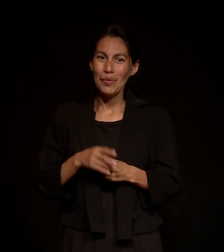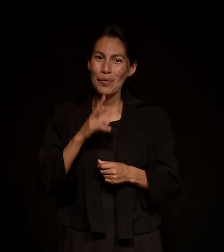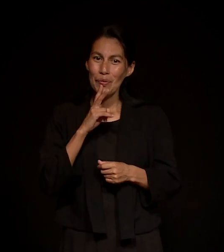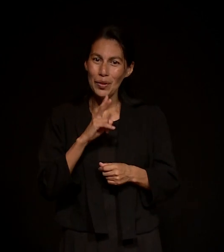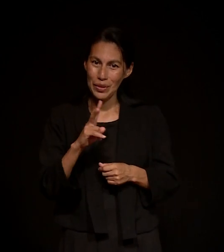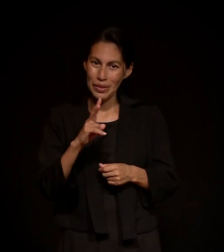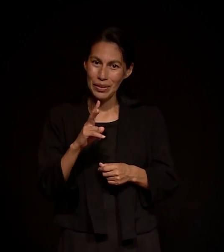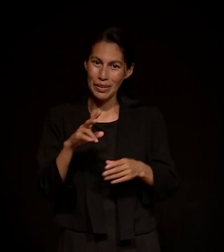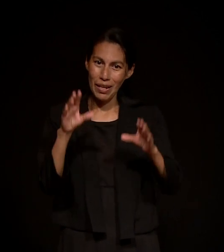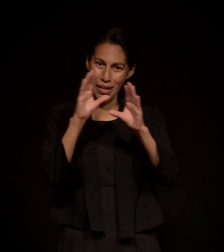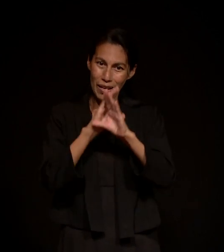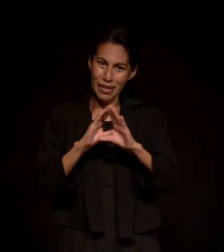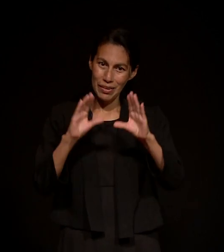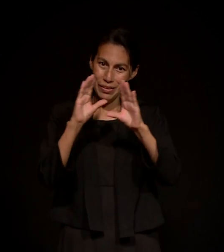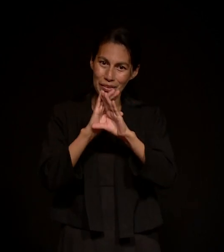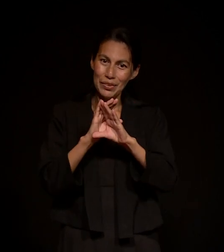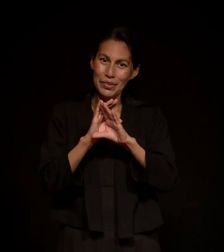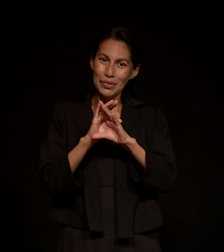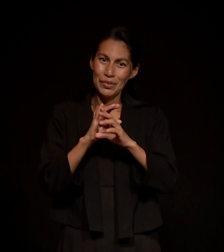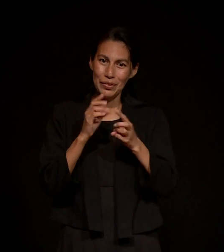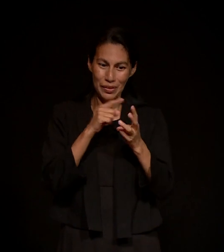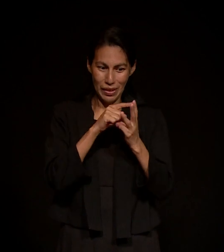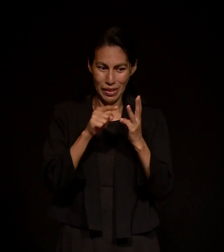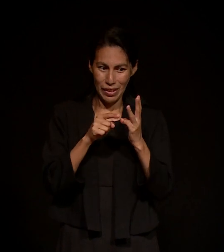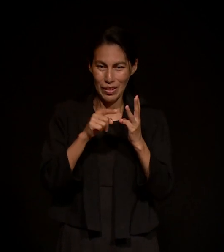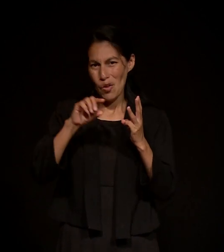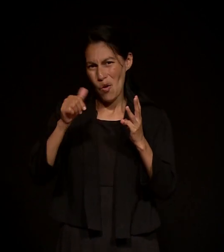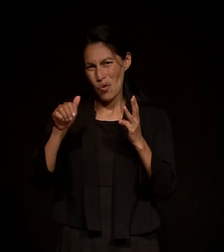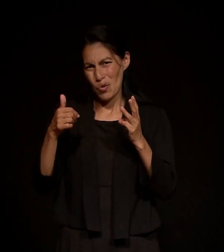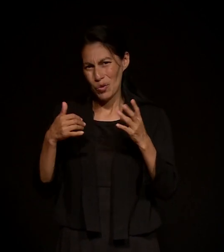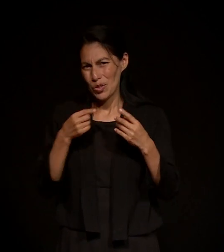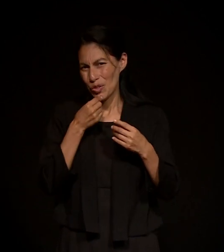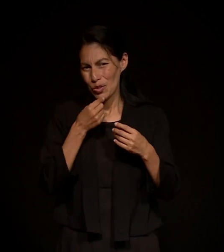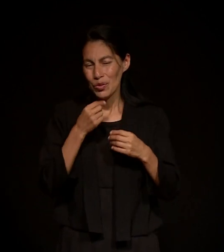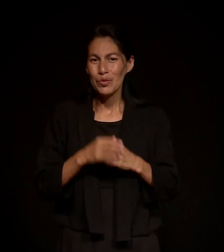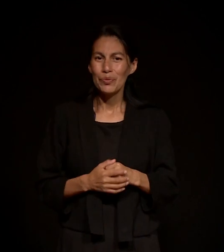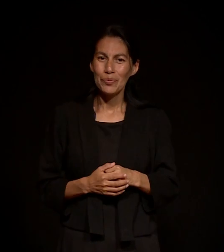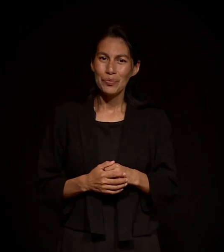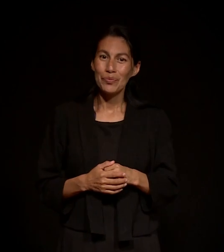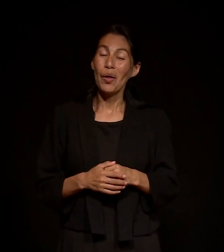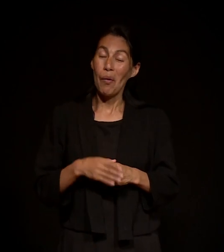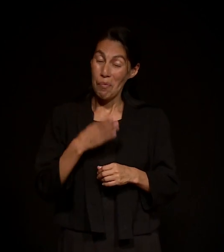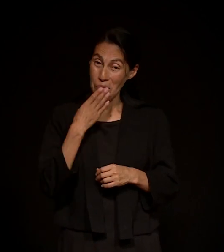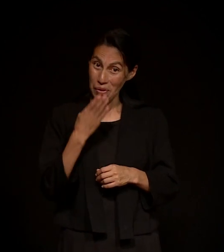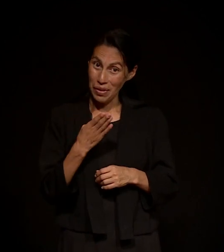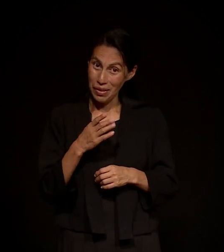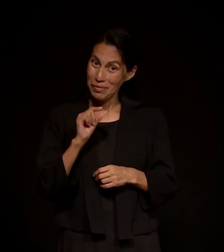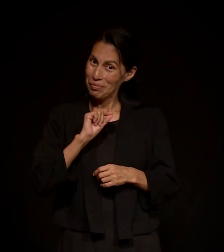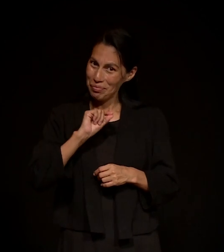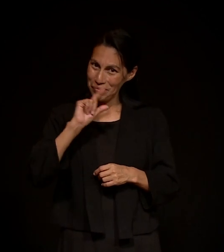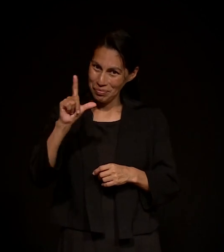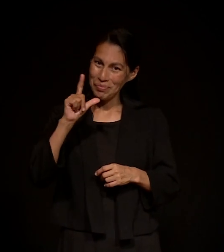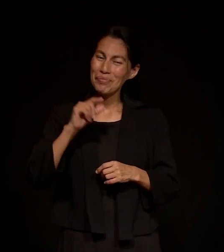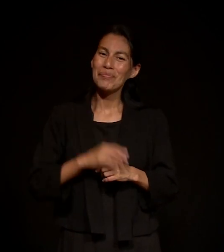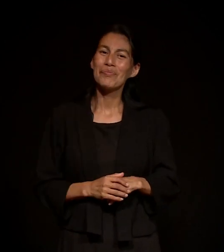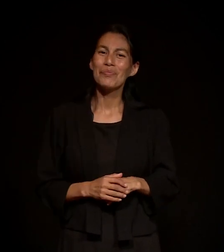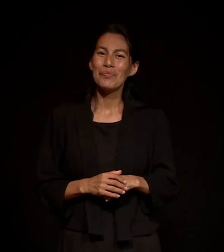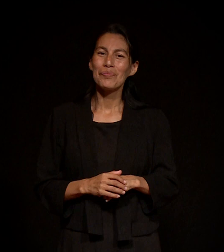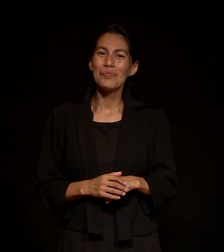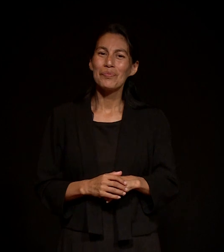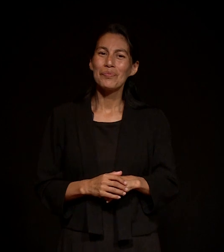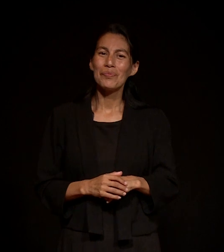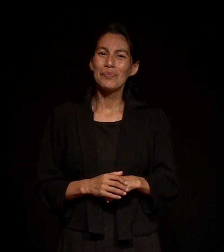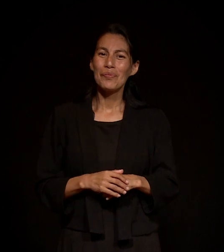Las voces son las que cantan ahí, o sea, los tres requisitos. ¿Otros más? Excelente. Queridos